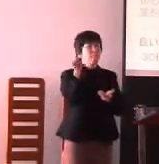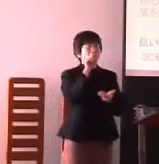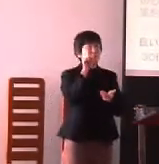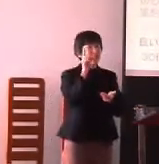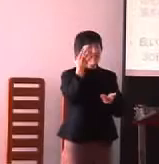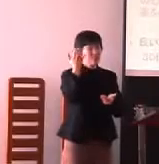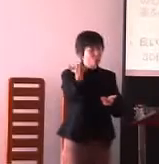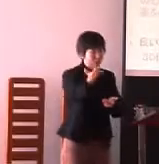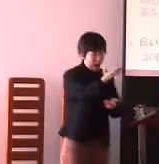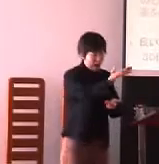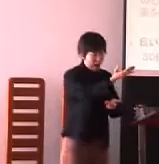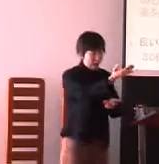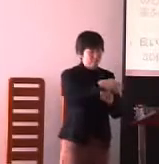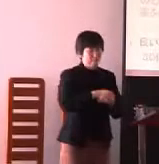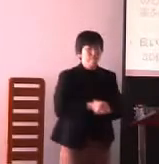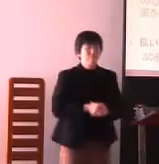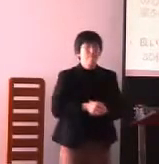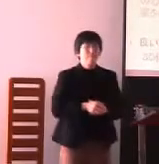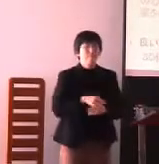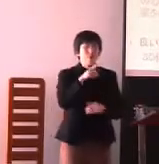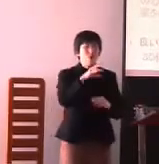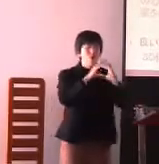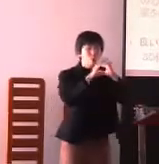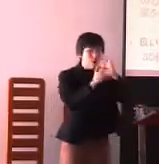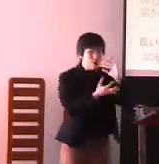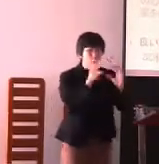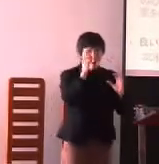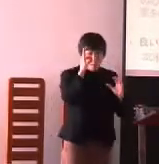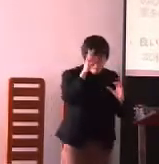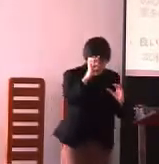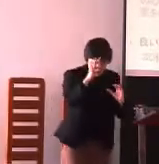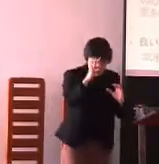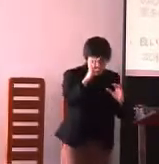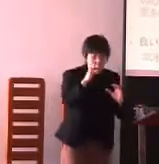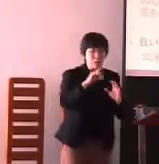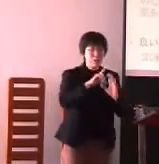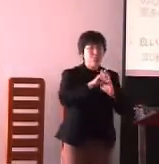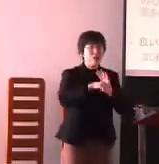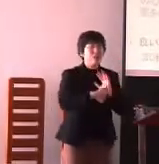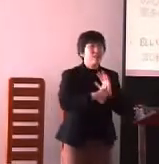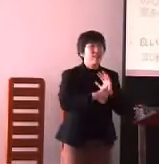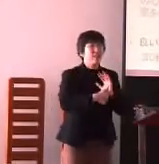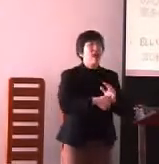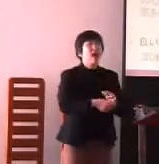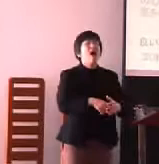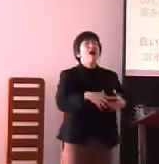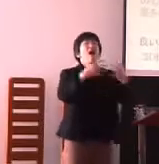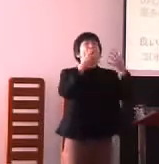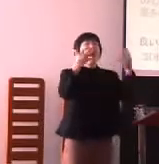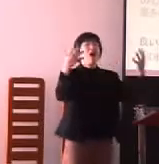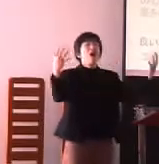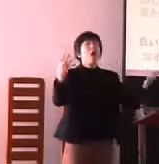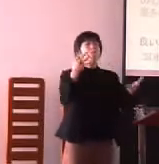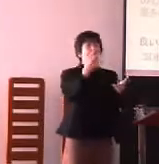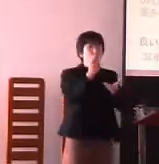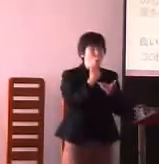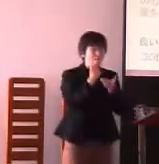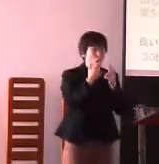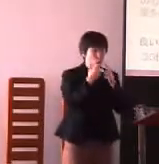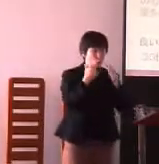葉を心にいただいて持つこと、さらにさらに求